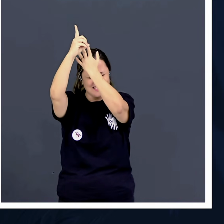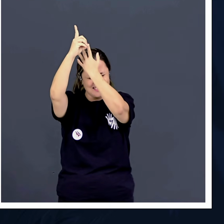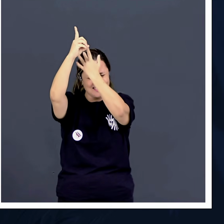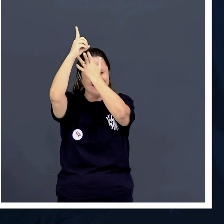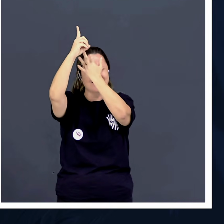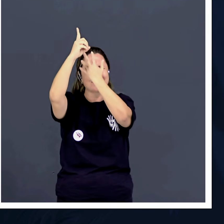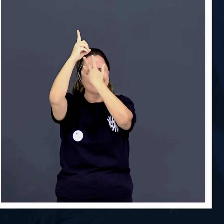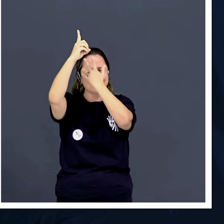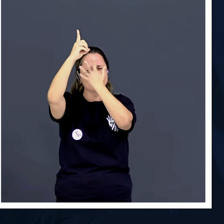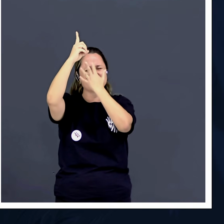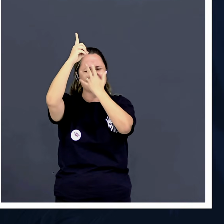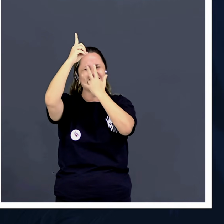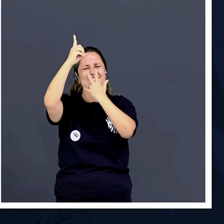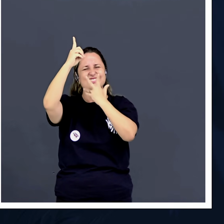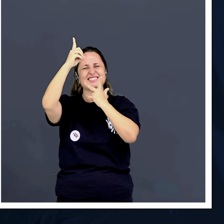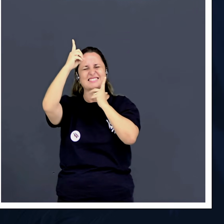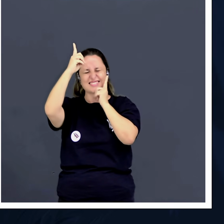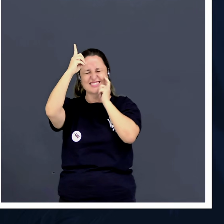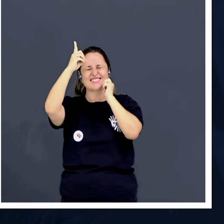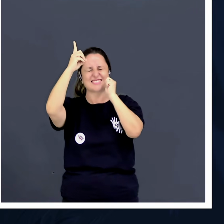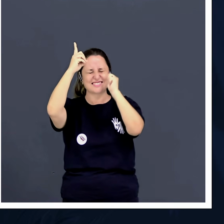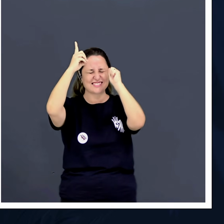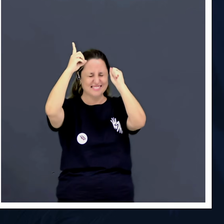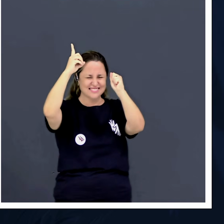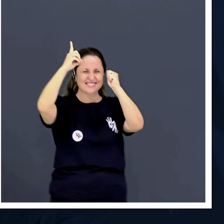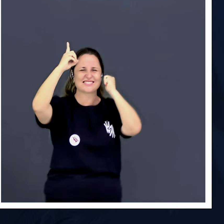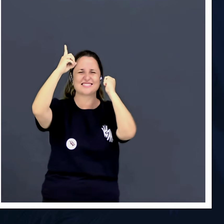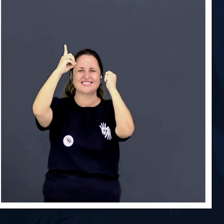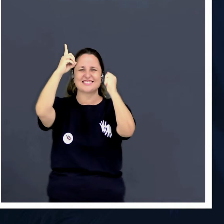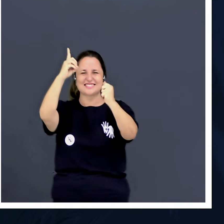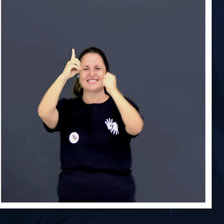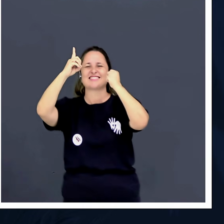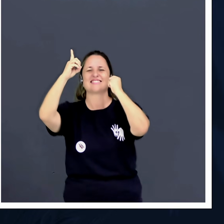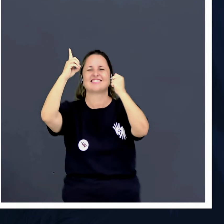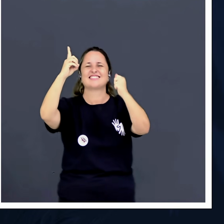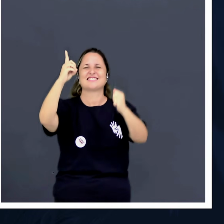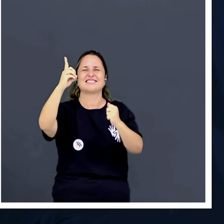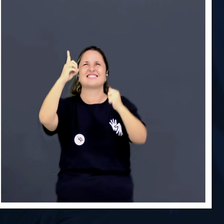teu favor eu vou alcançar.